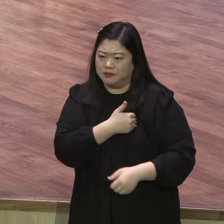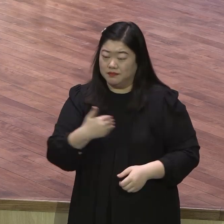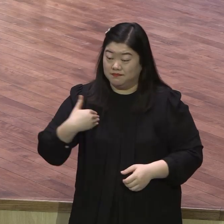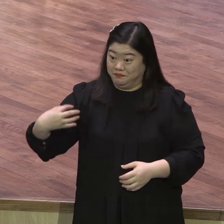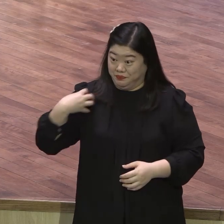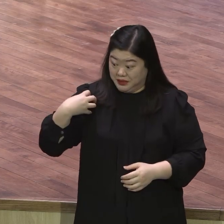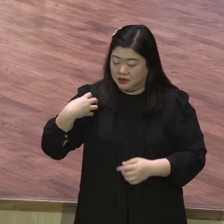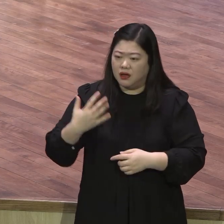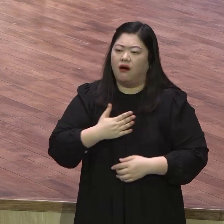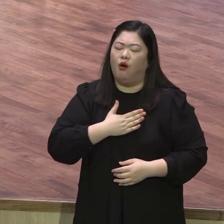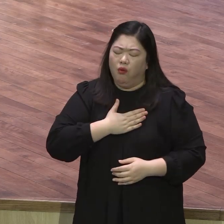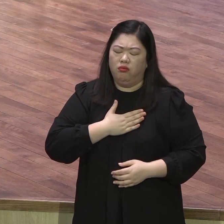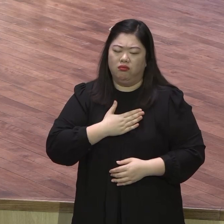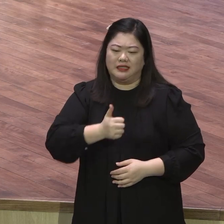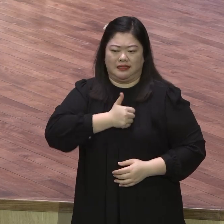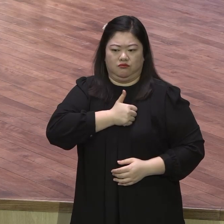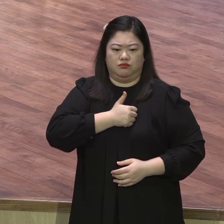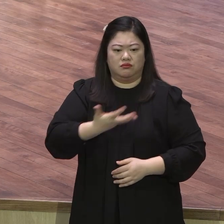나는 은약의 속이 있다.